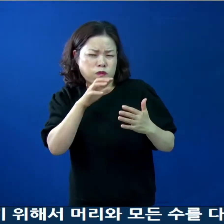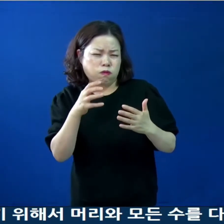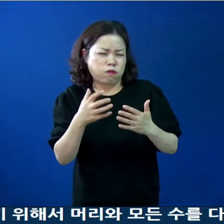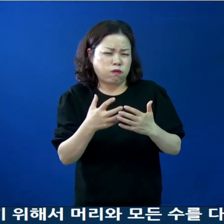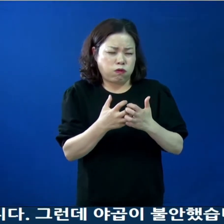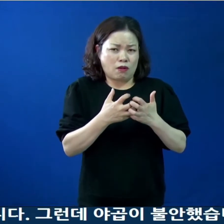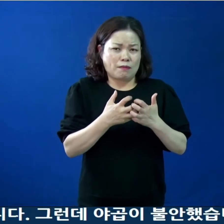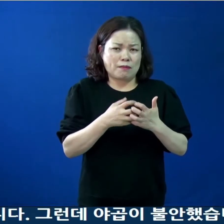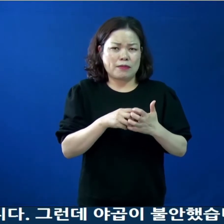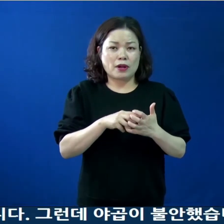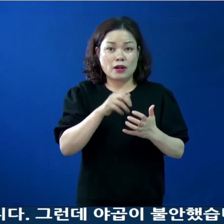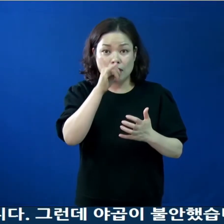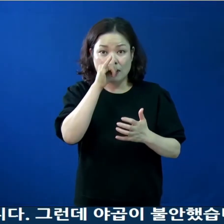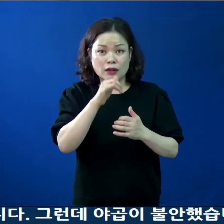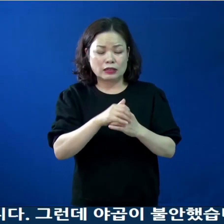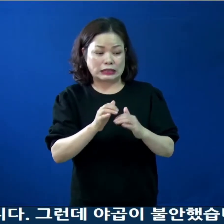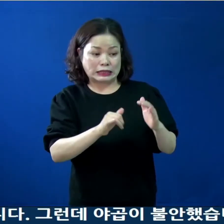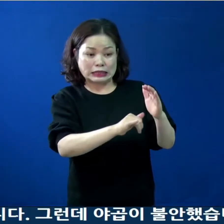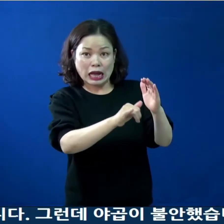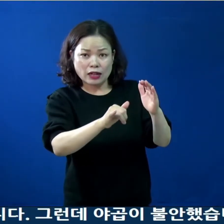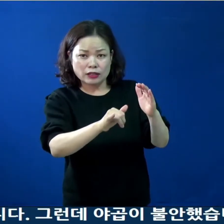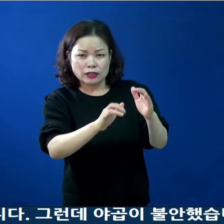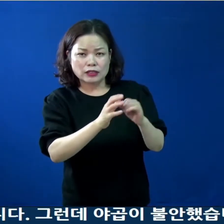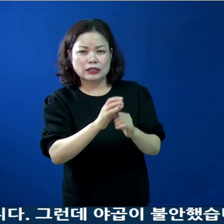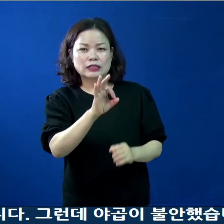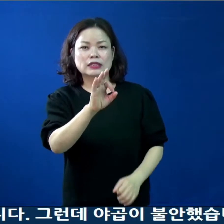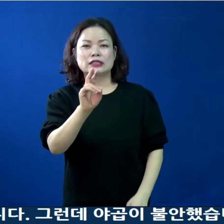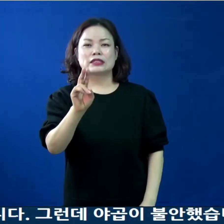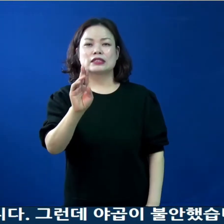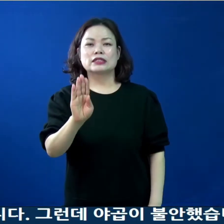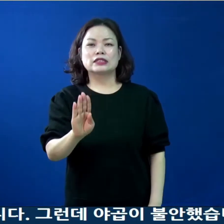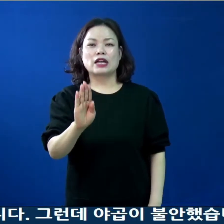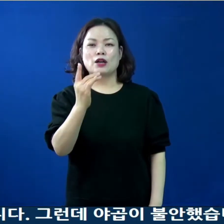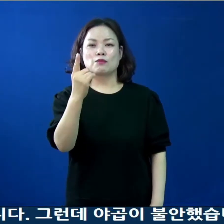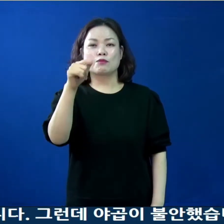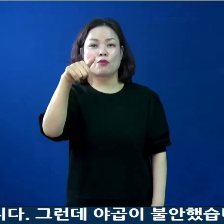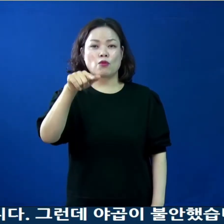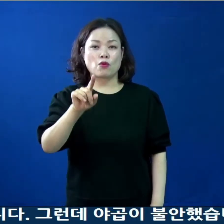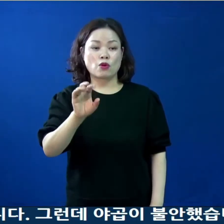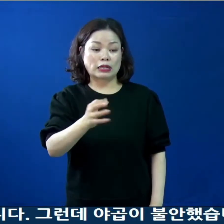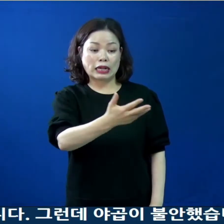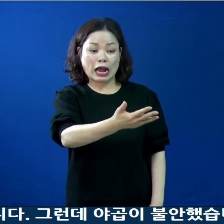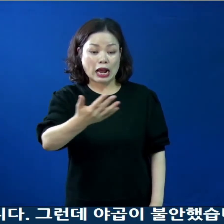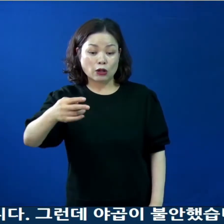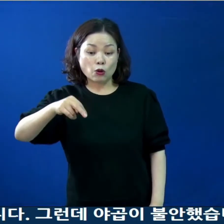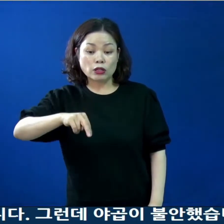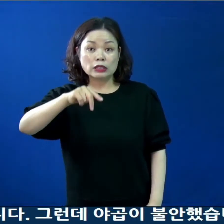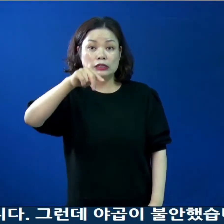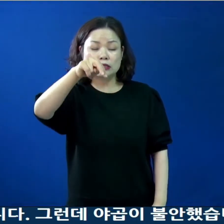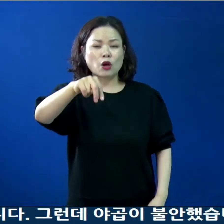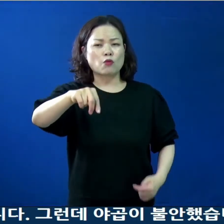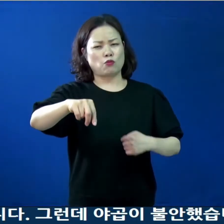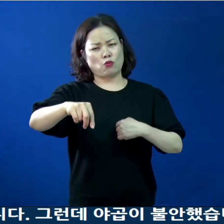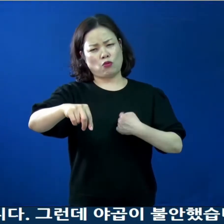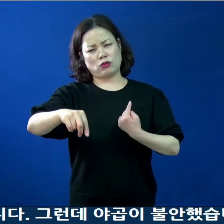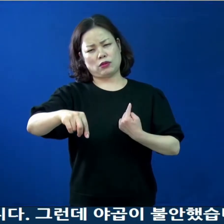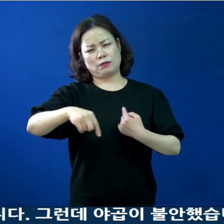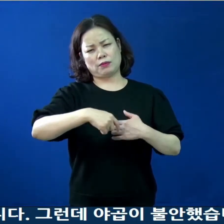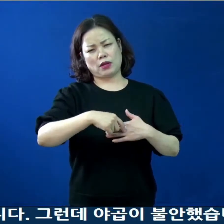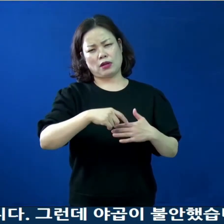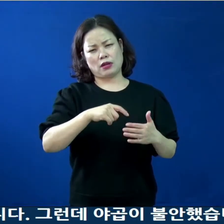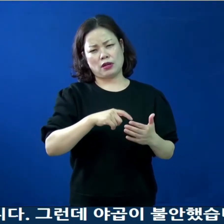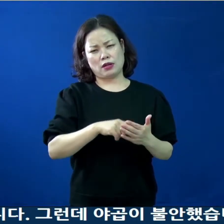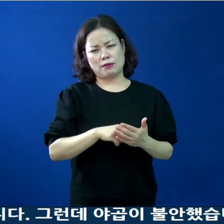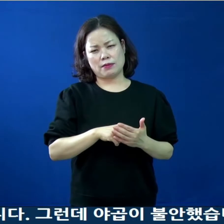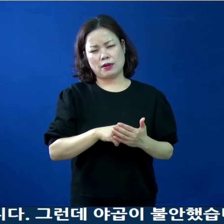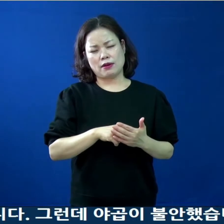장악했습니다. 이제 가족들을 다 야복강 이제 개울을 이제 건너게 하고 나서 이제 본인은 마음이 막